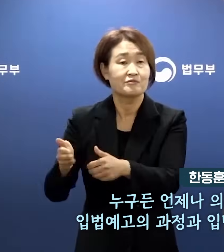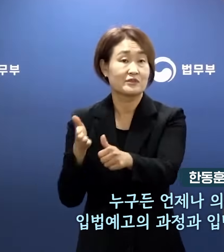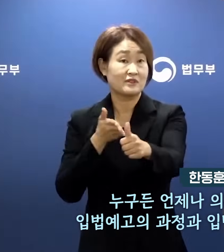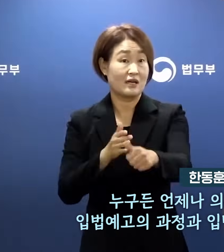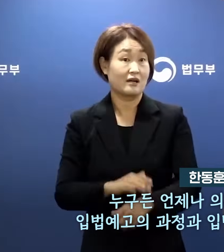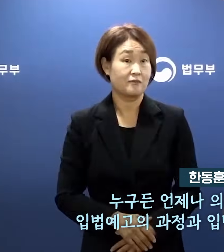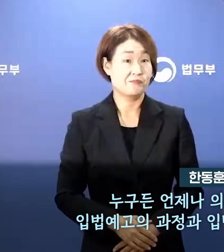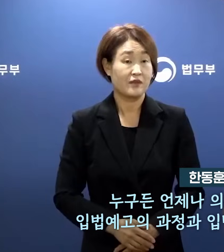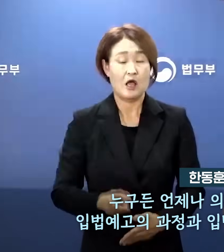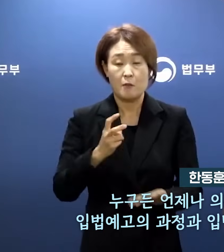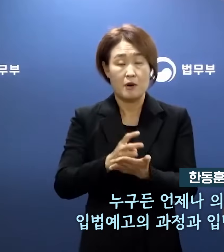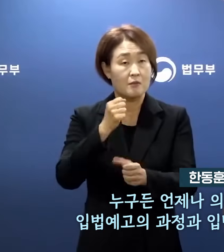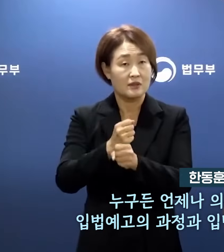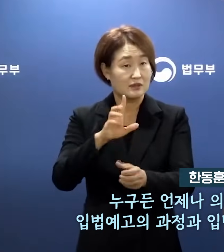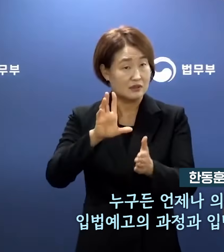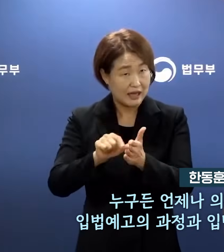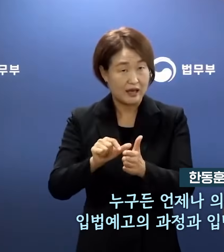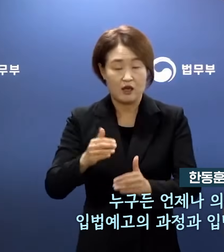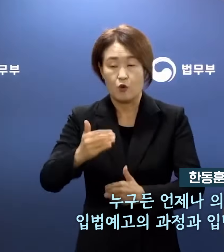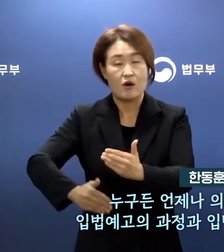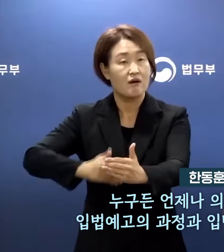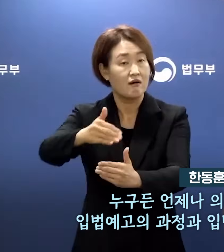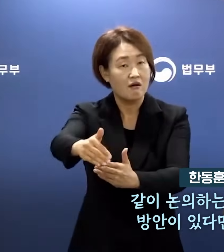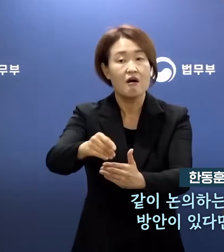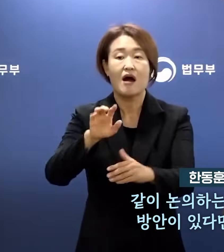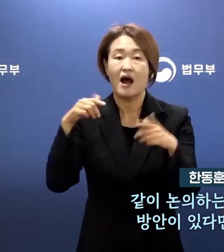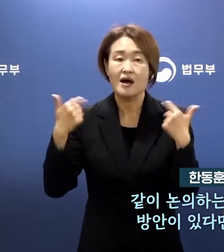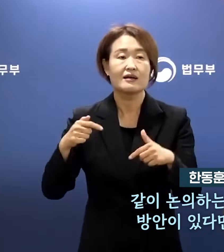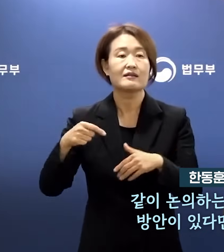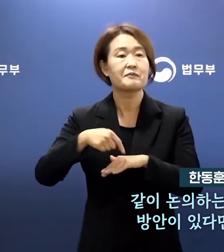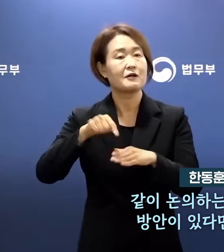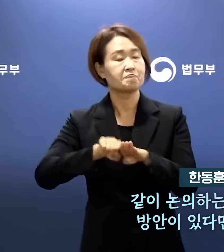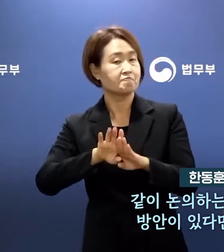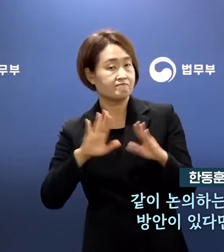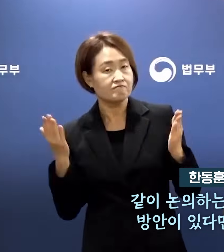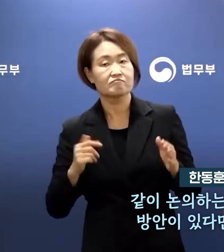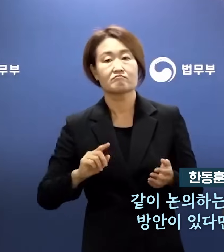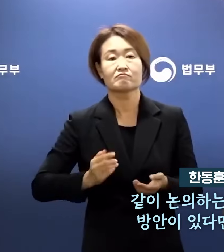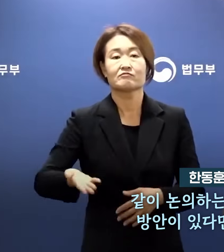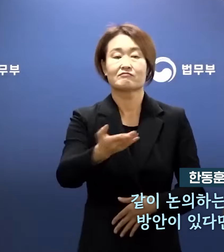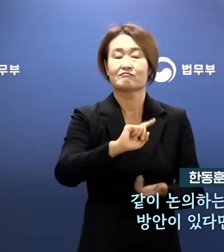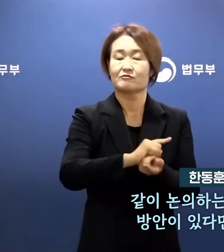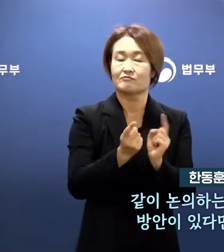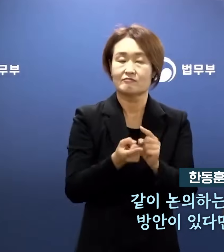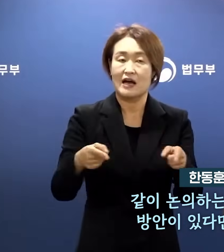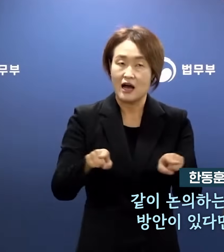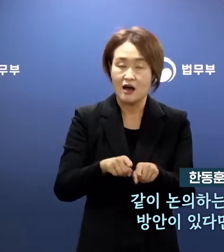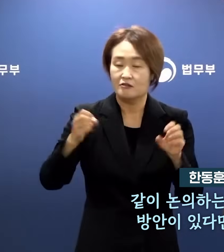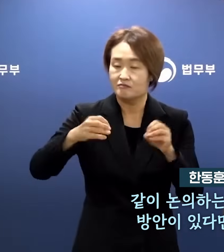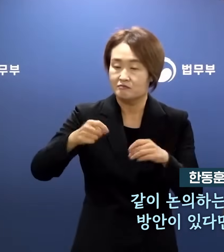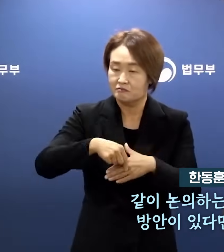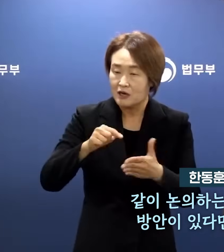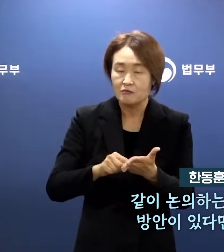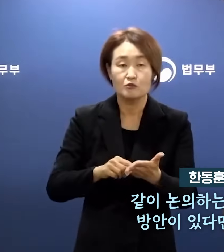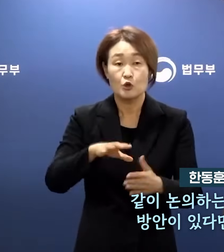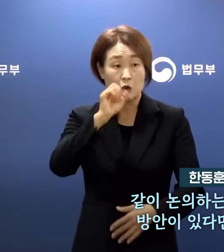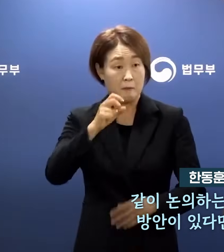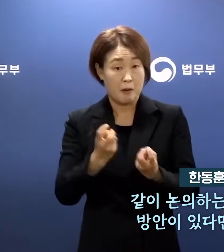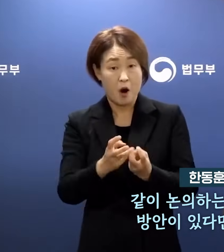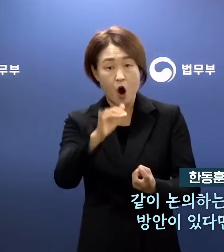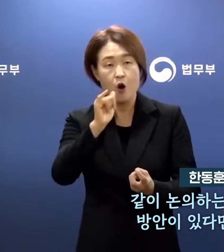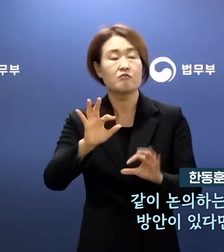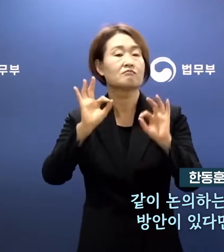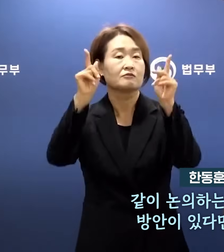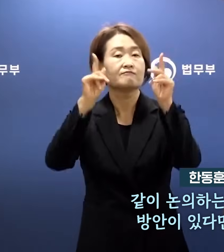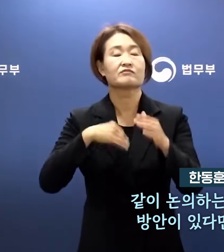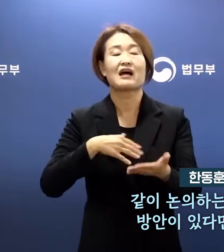예고의 과정과 입법 과정에서 열린 마음으로 같이 논의하는 마음으로 더 좋은 방안이 있다면